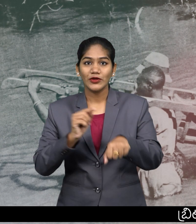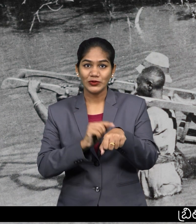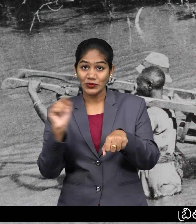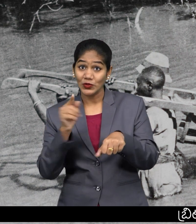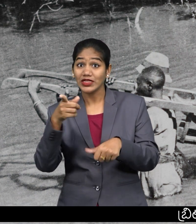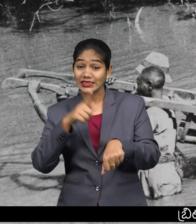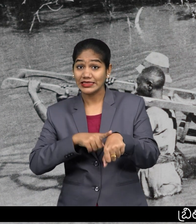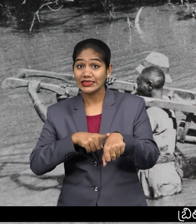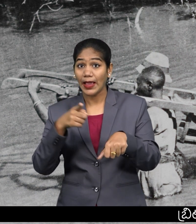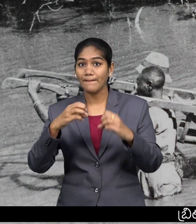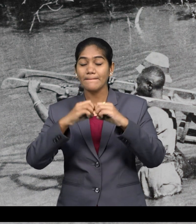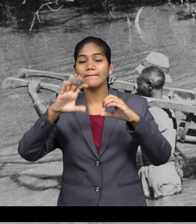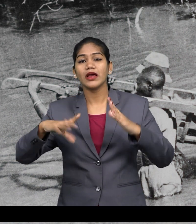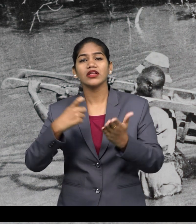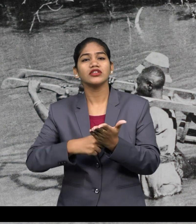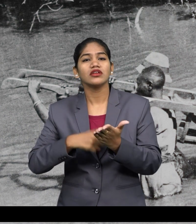బ్రిటిష్ పాలనలో కోల్కతా,